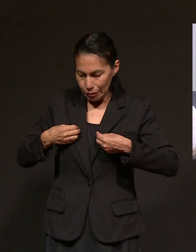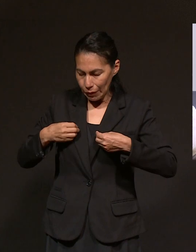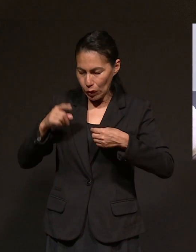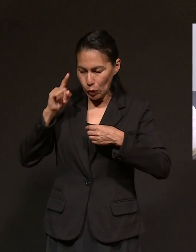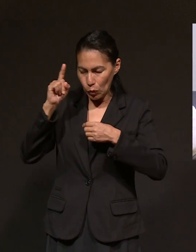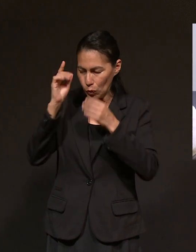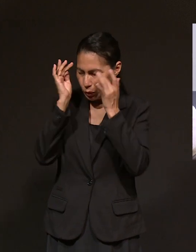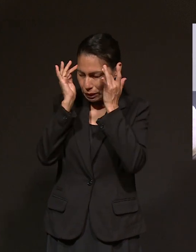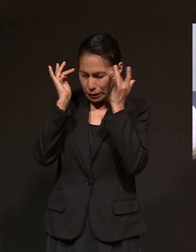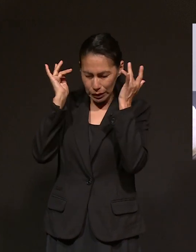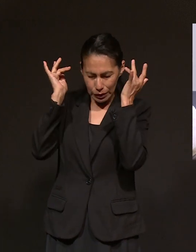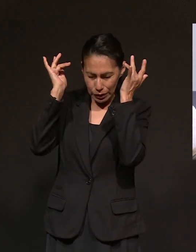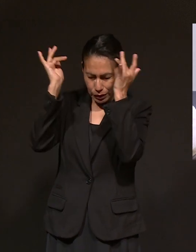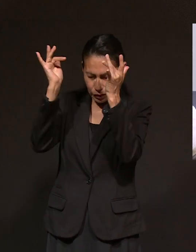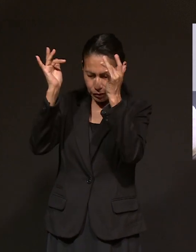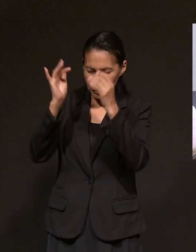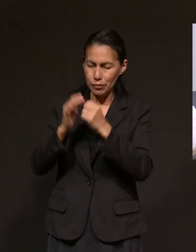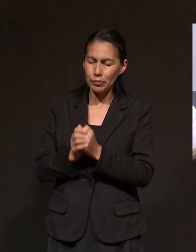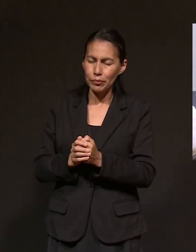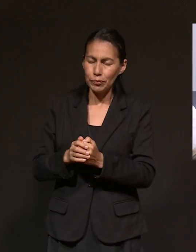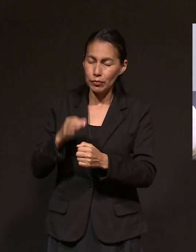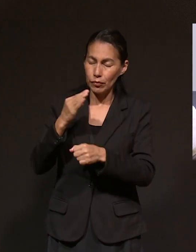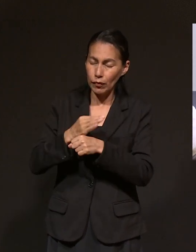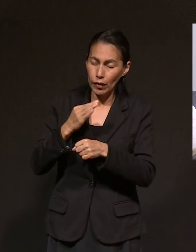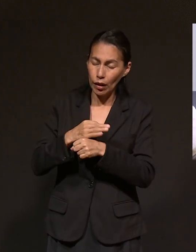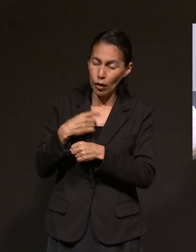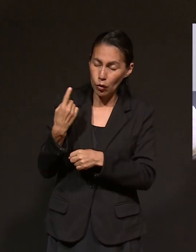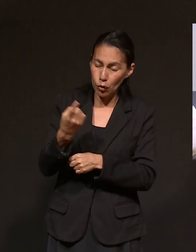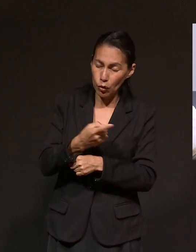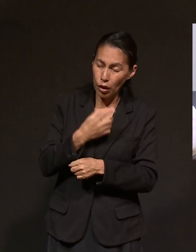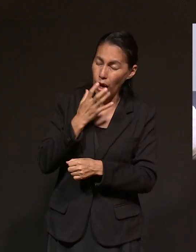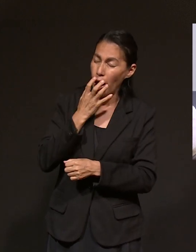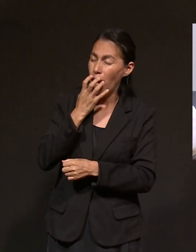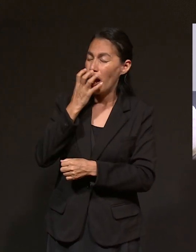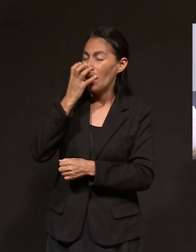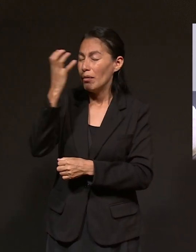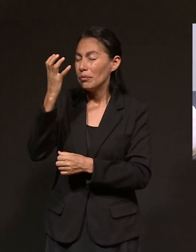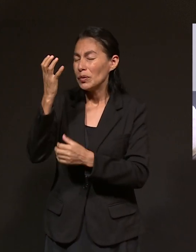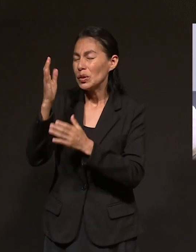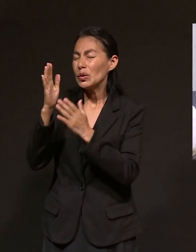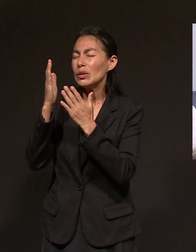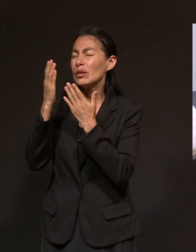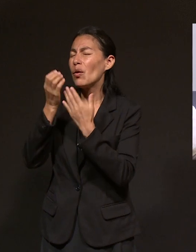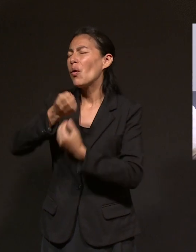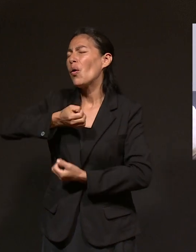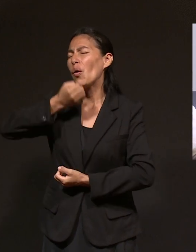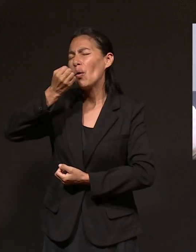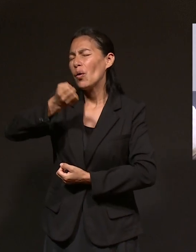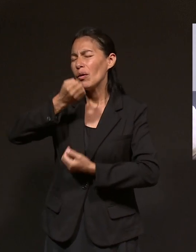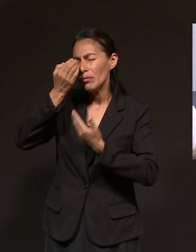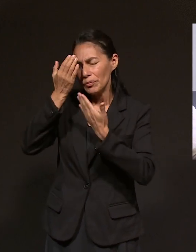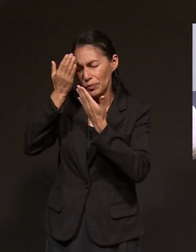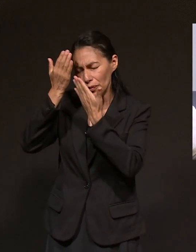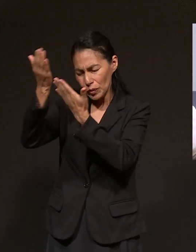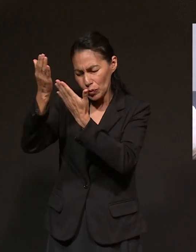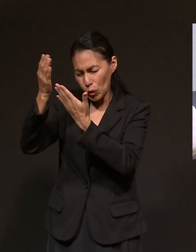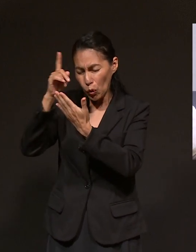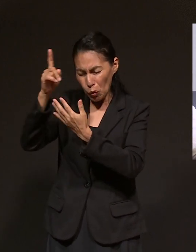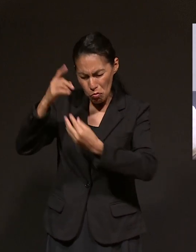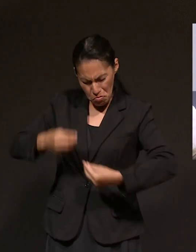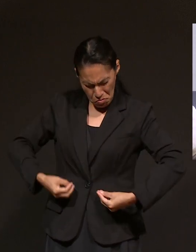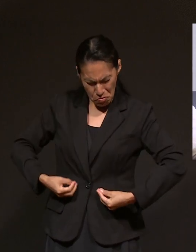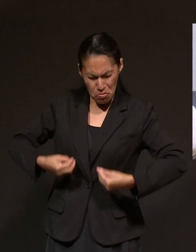Sea tu nombre Amén En este momento Clamamos a ti Porque sabemos Que eres un Dios vivo Un Dios